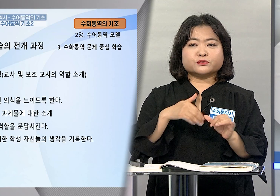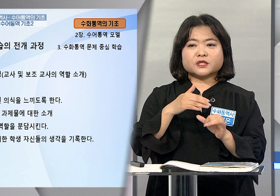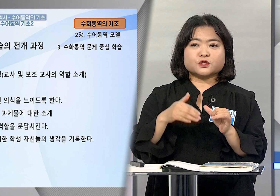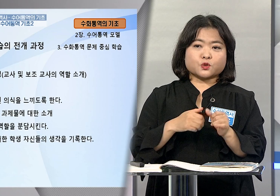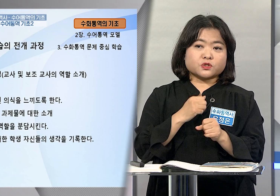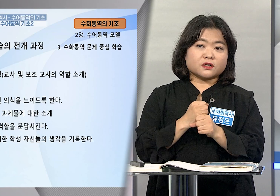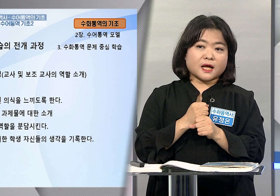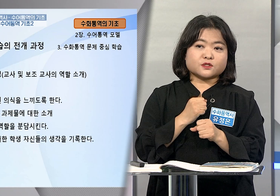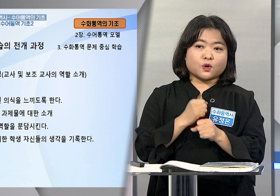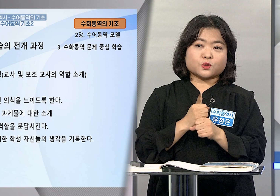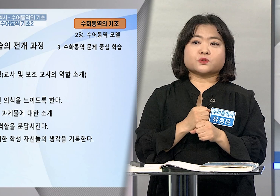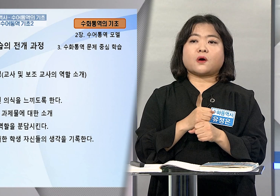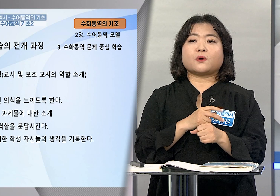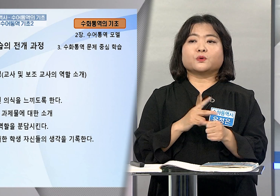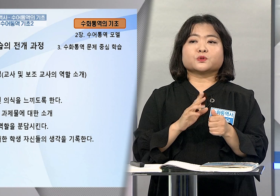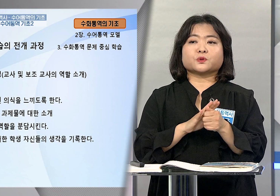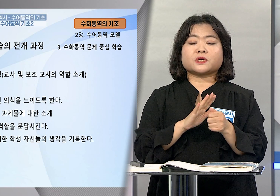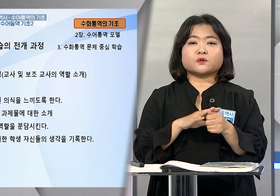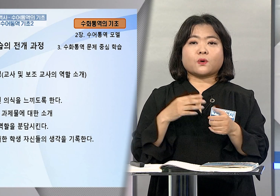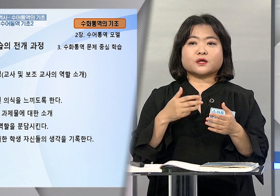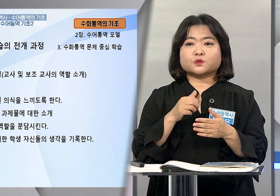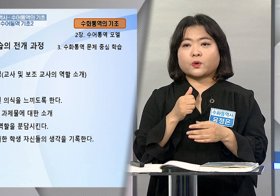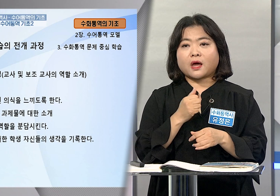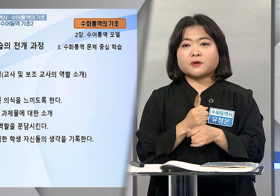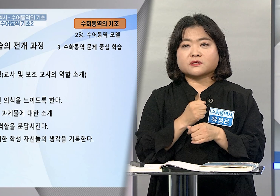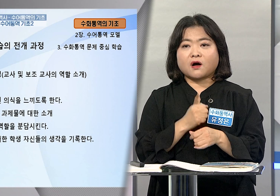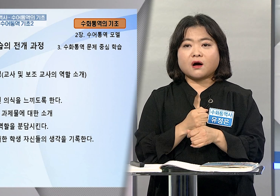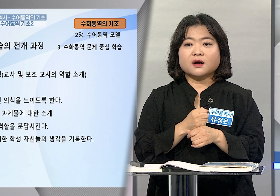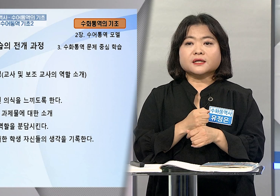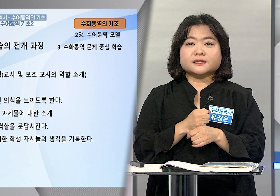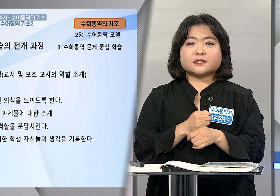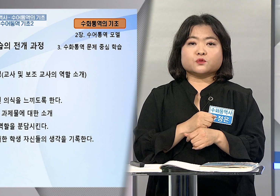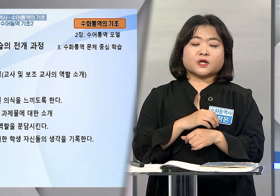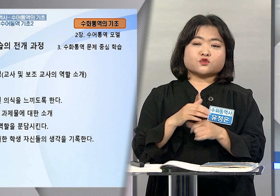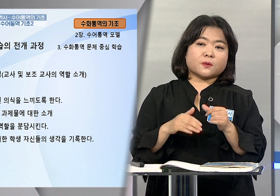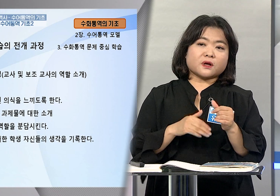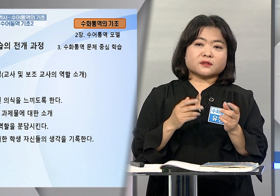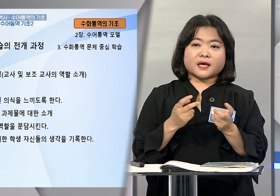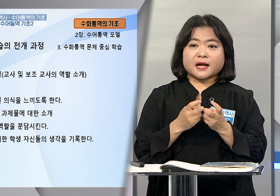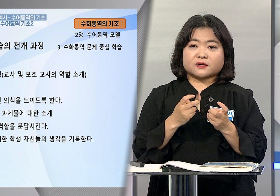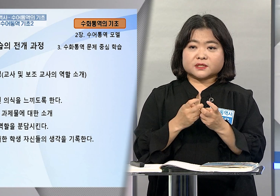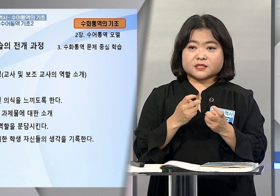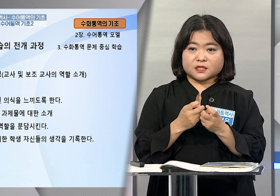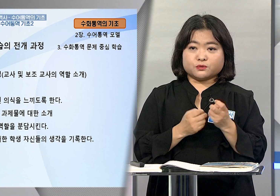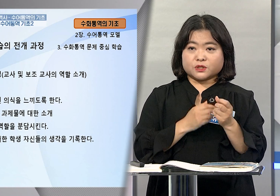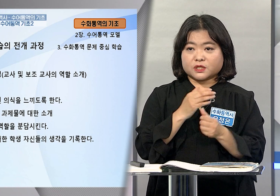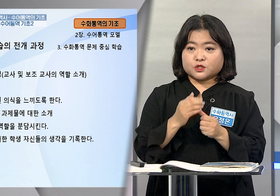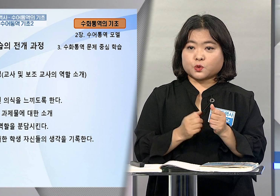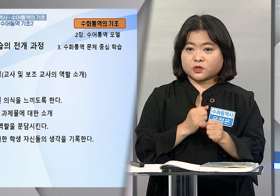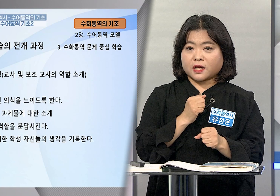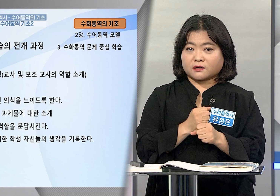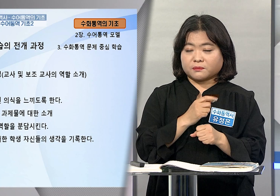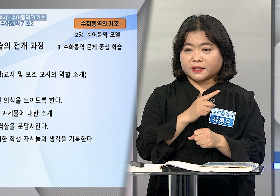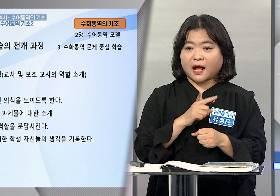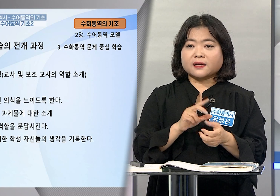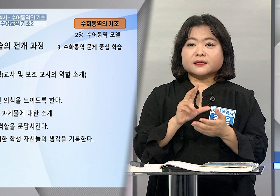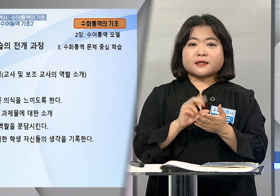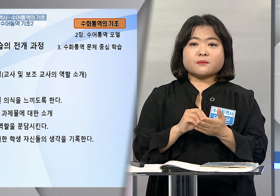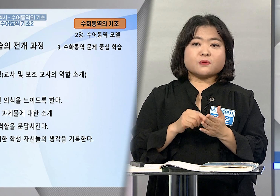분위기를 조성을 하죠. 교사와 보조교사의 역할을 소개하면서 이제 우리가 수업을 어떻게 갈 것인지 분위기를 조성하는 겁니다. 다음에